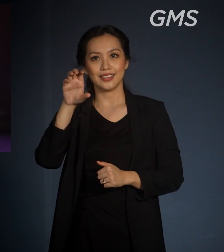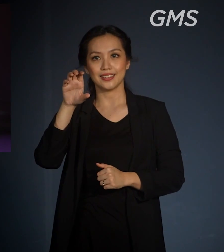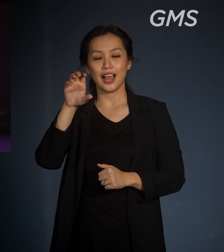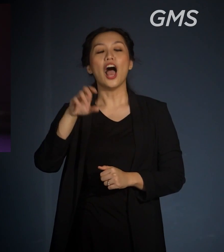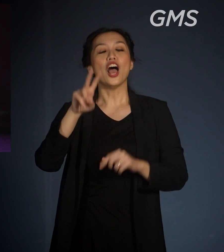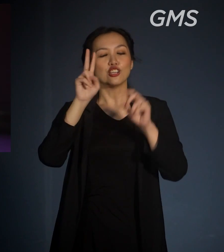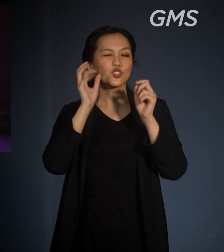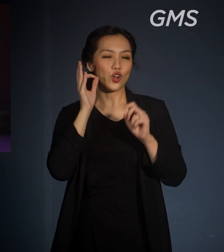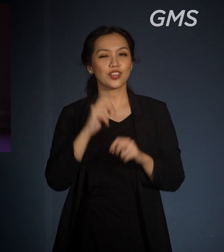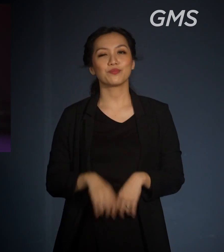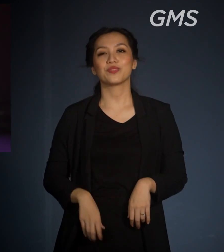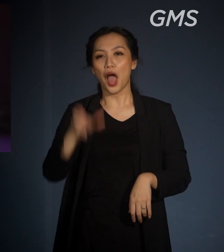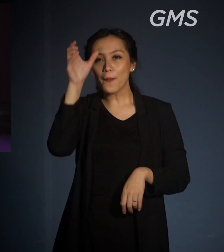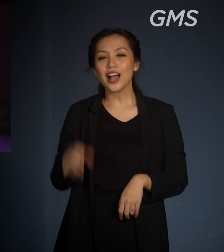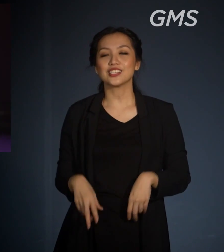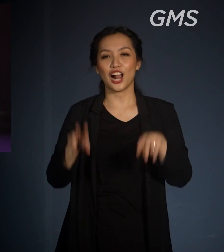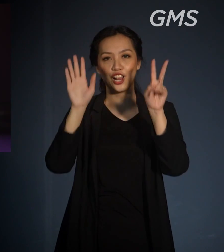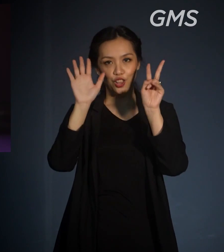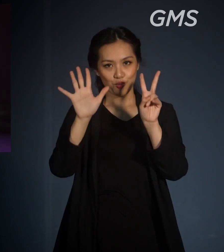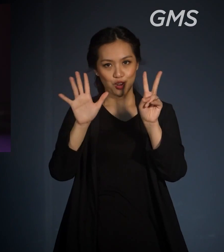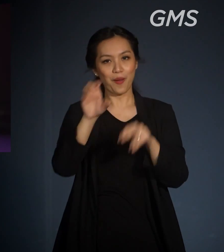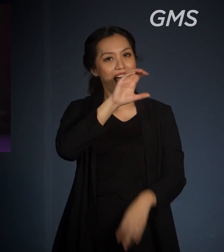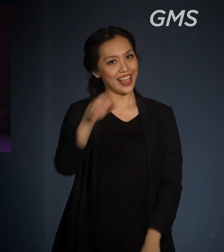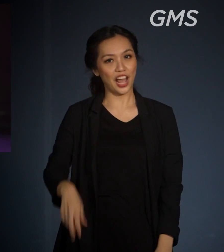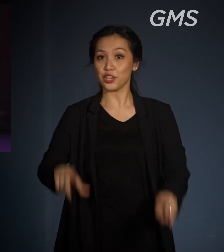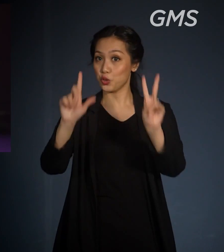25 ayat 27.